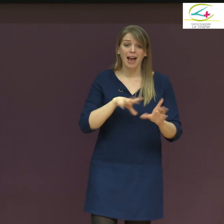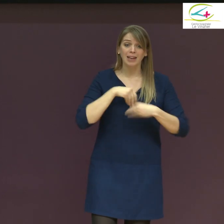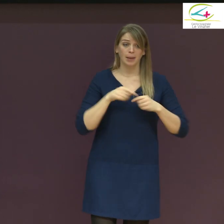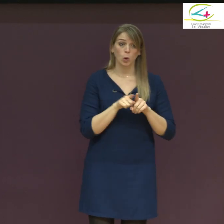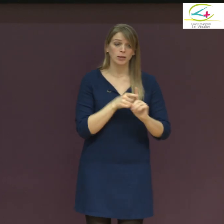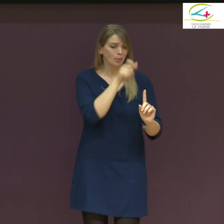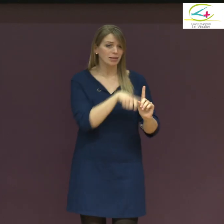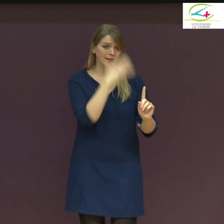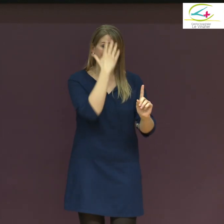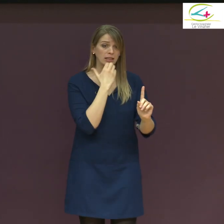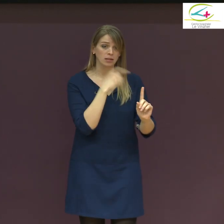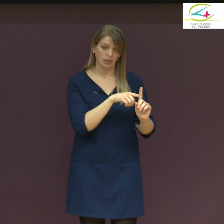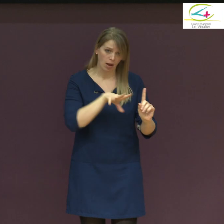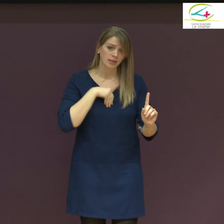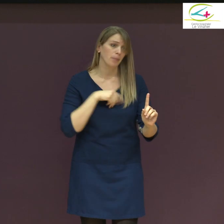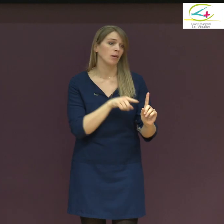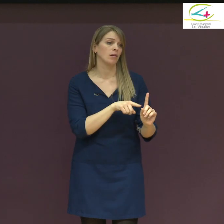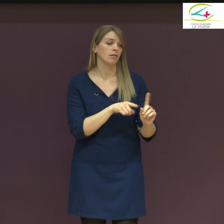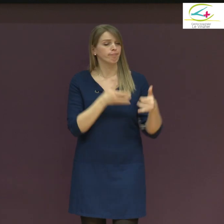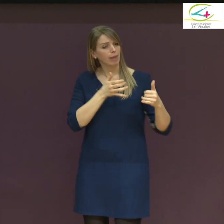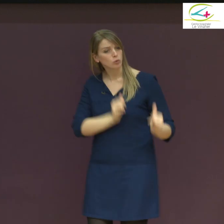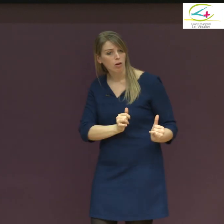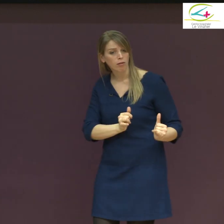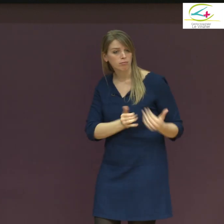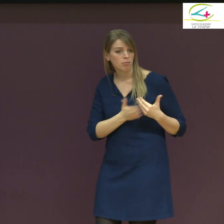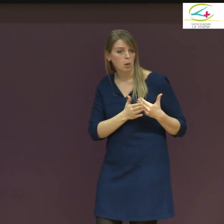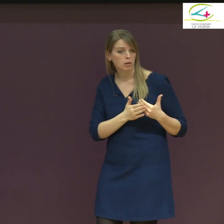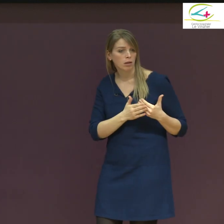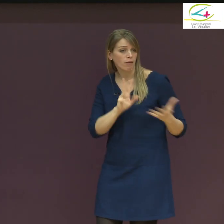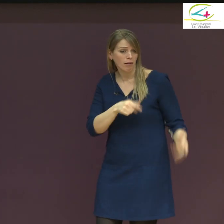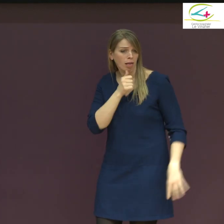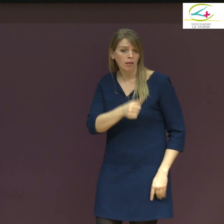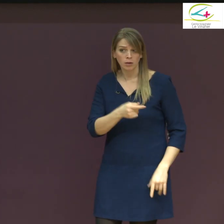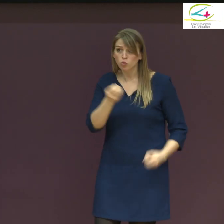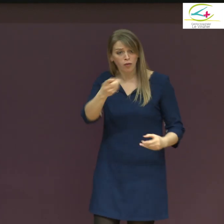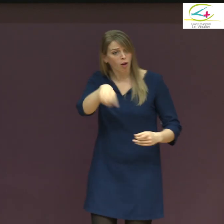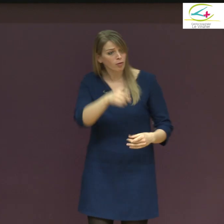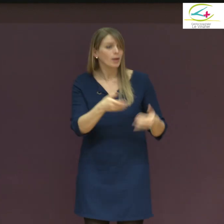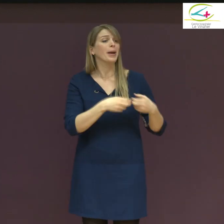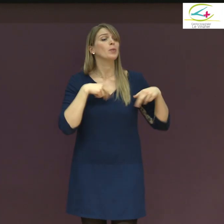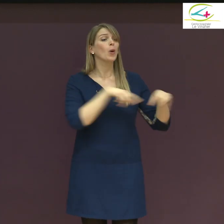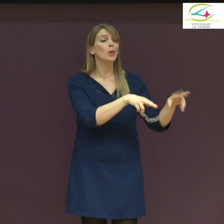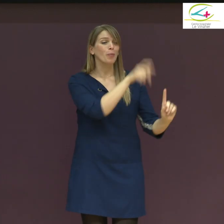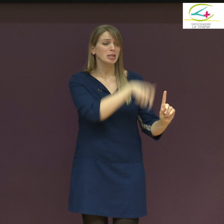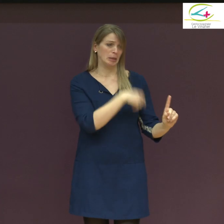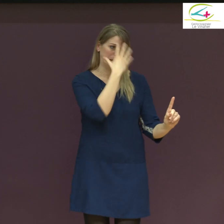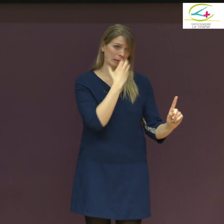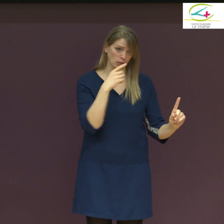de s'asseoir à côté. Ça vous paraît rien, c'est compliqué, vous asseyez souvent à côté de quelqu'un qui est triste dans la rue, vous